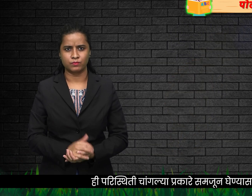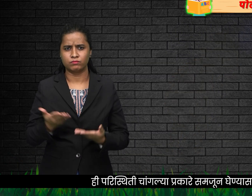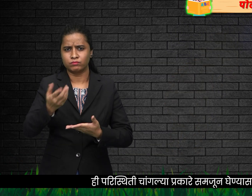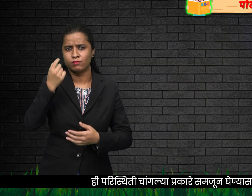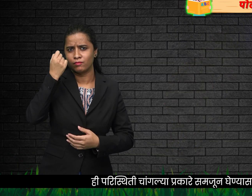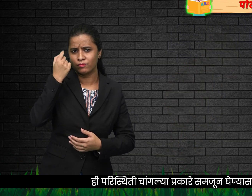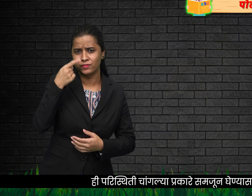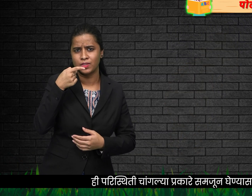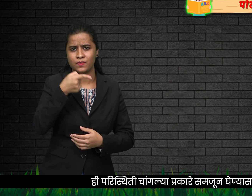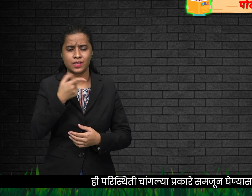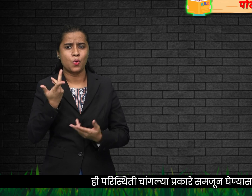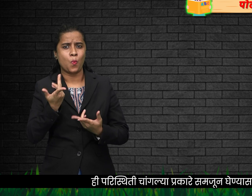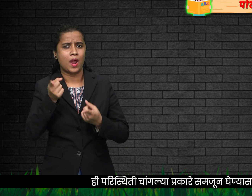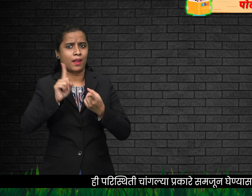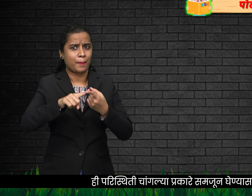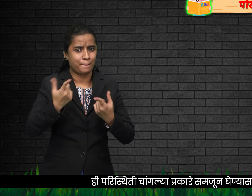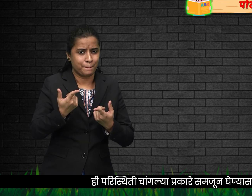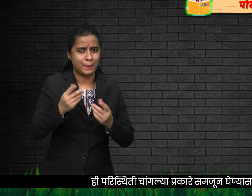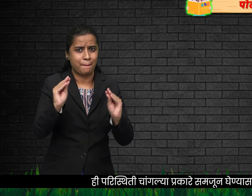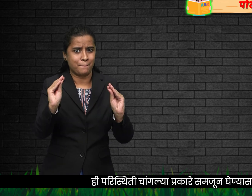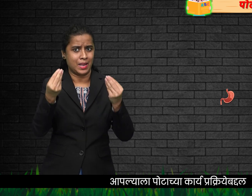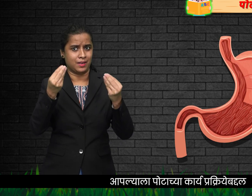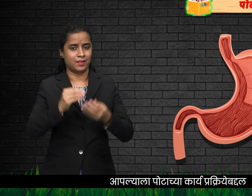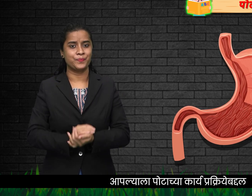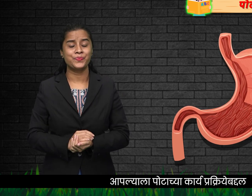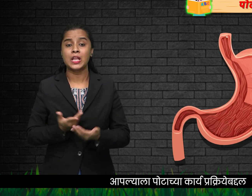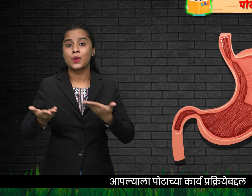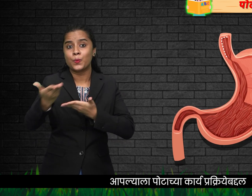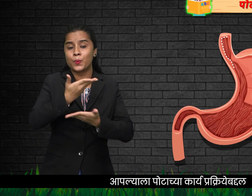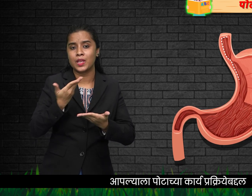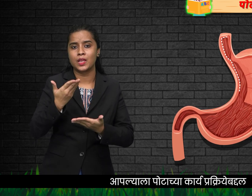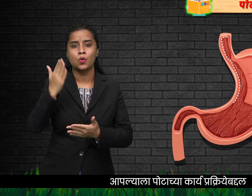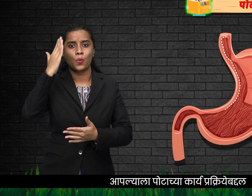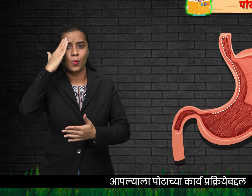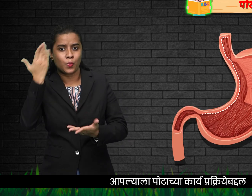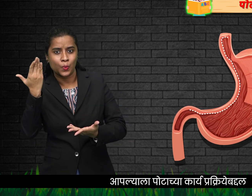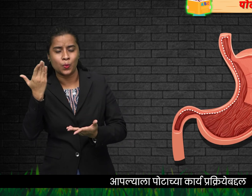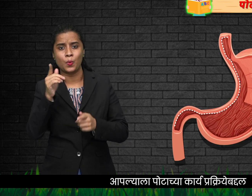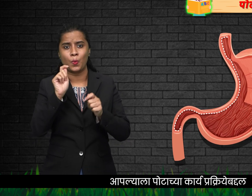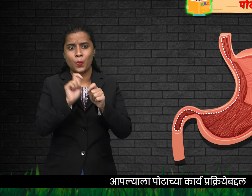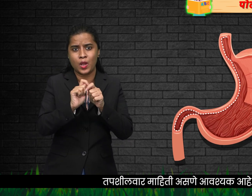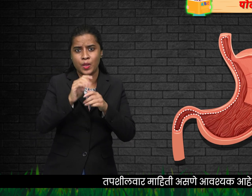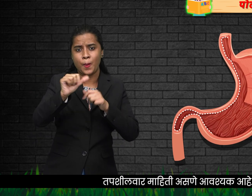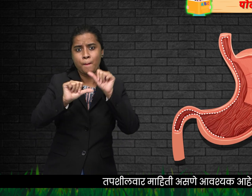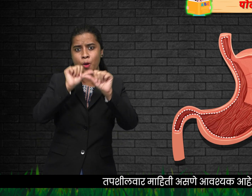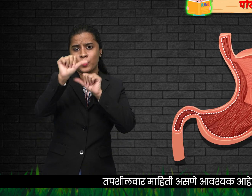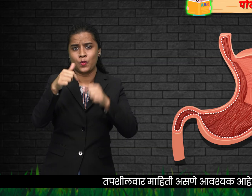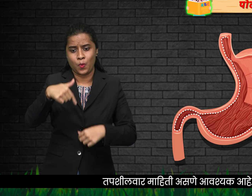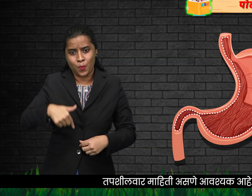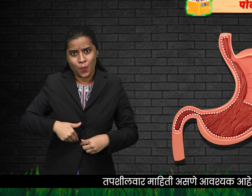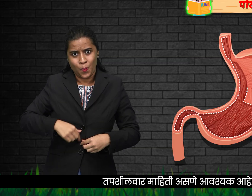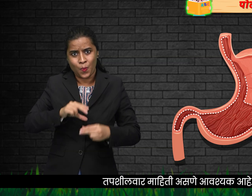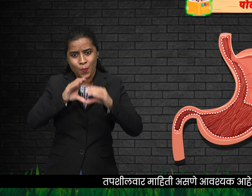ही परिस्थिती चांगल्या प्रकारे समजून घेण्यासाठी आपल्या पोटाच्या कार्यप्रक्रियेबद्दल तपशीलवार